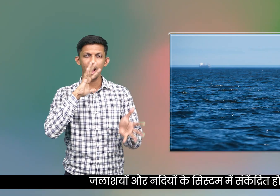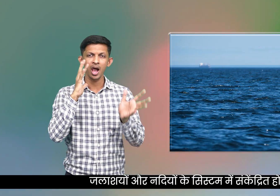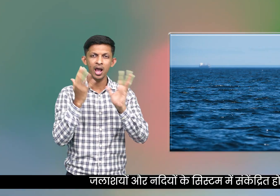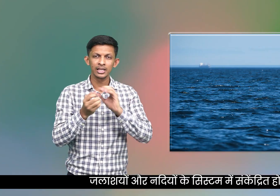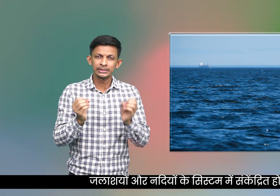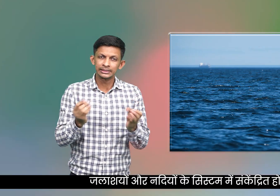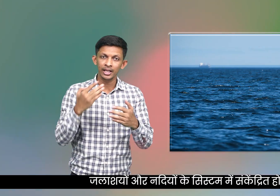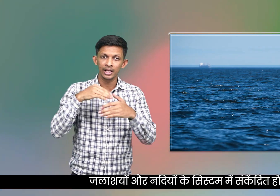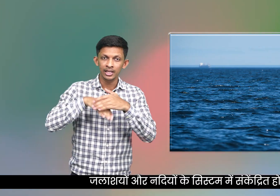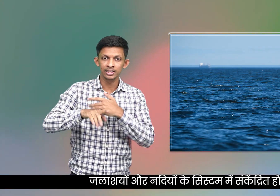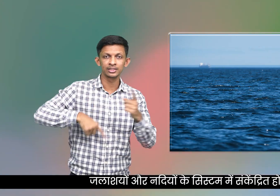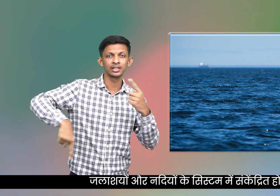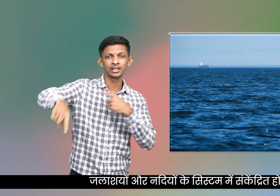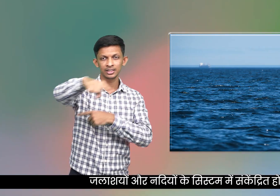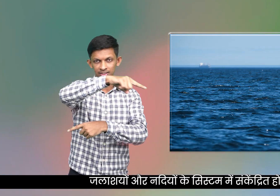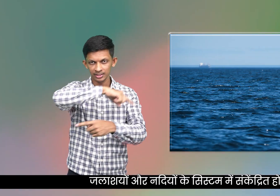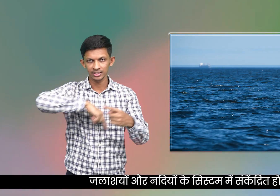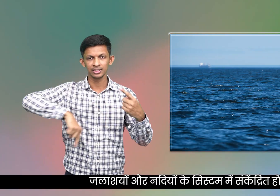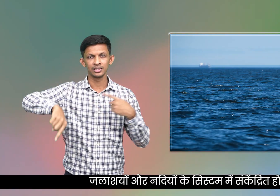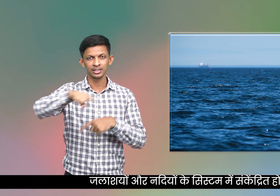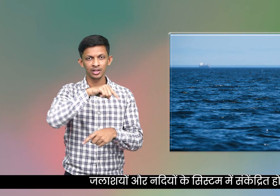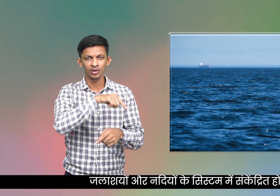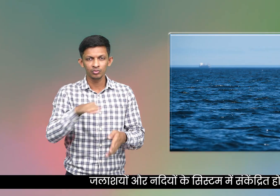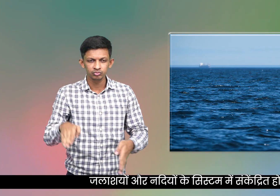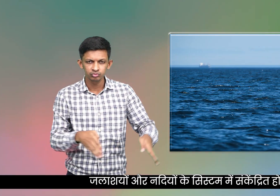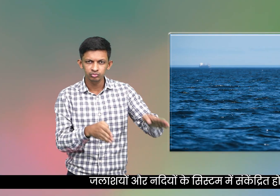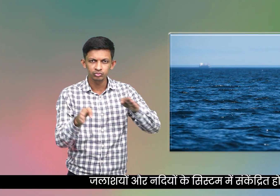जलाशयों और नदियों के सिस्टम में